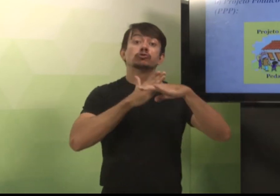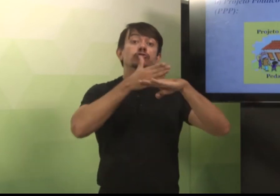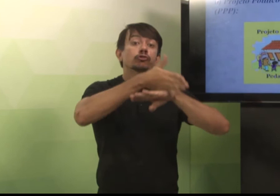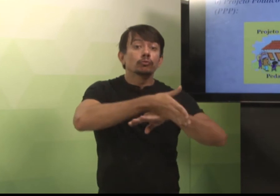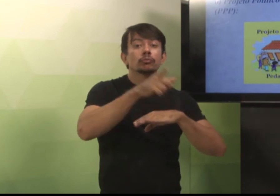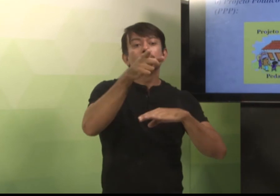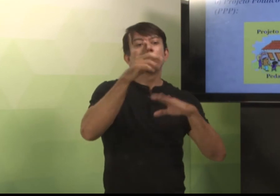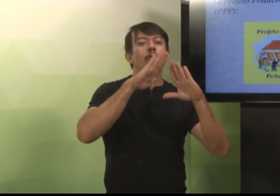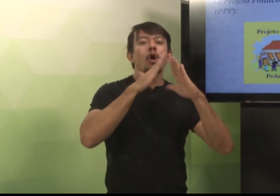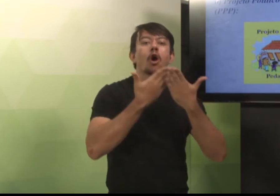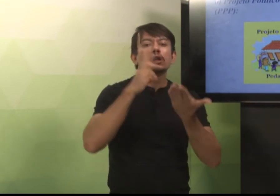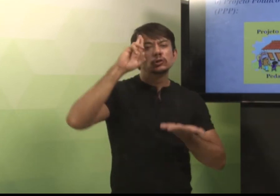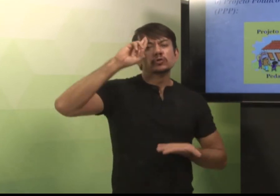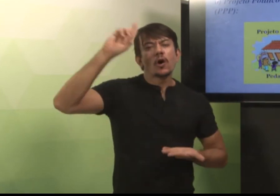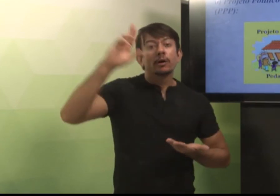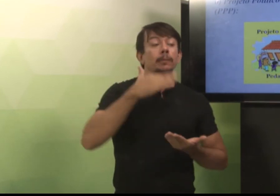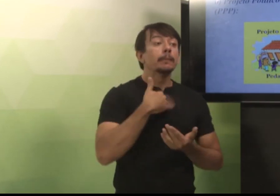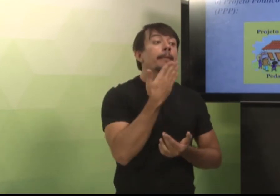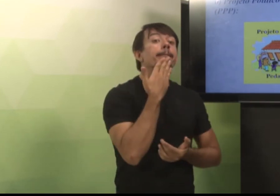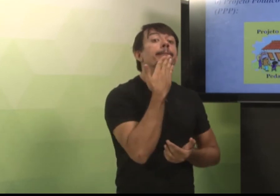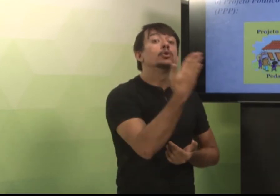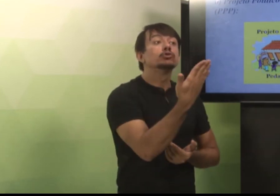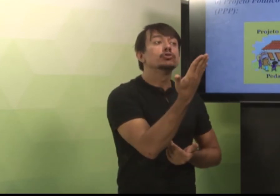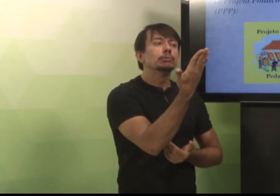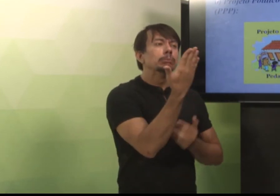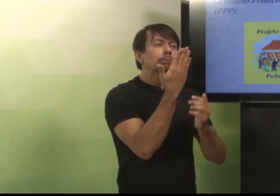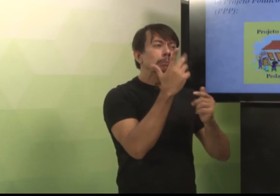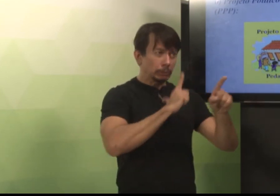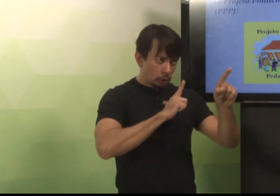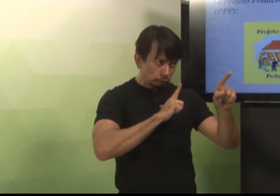escola. Então, você pode chegar no contexto escolar e pedir ao diretor.